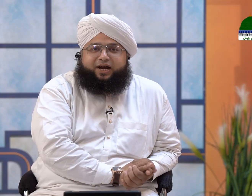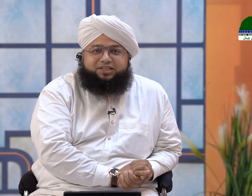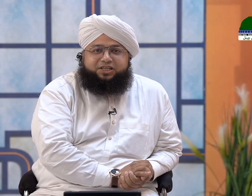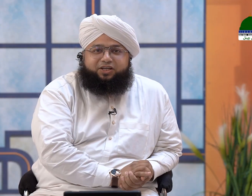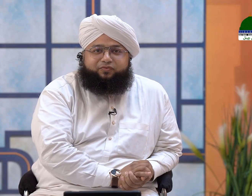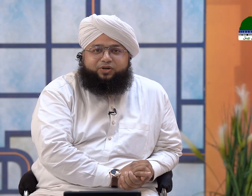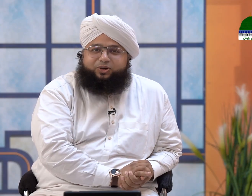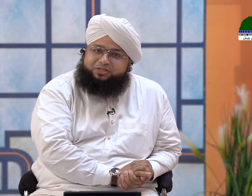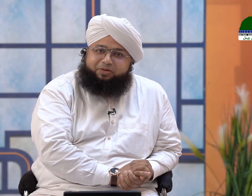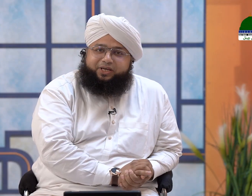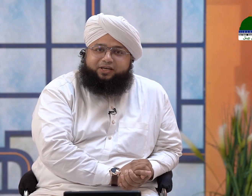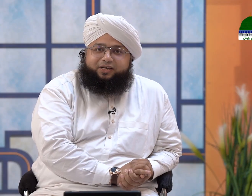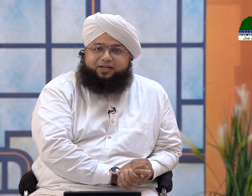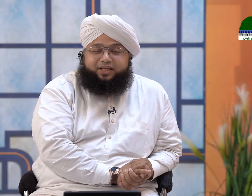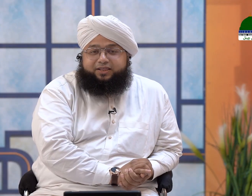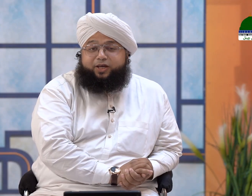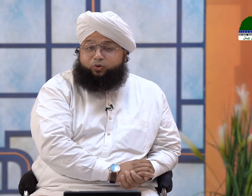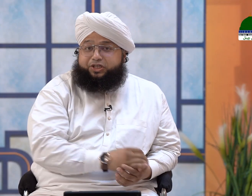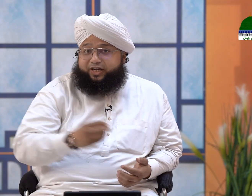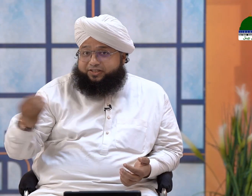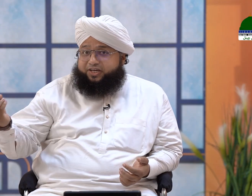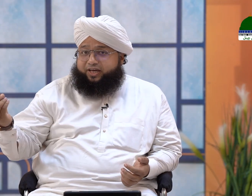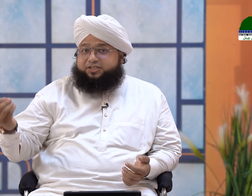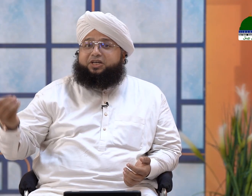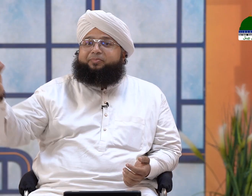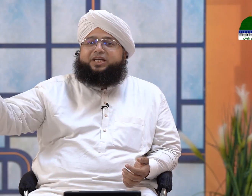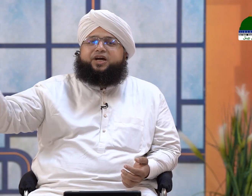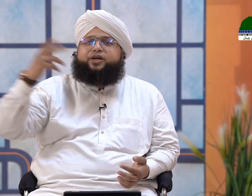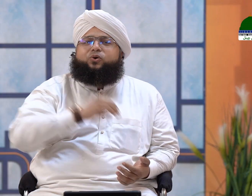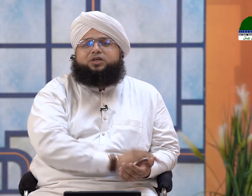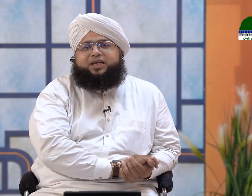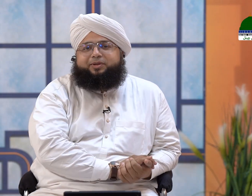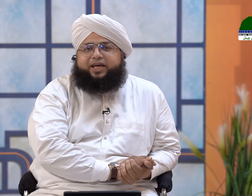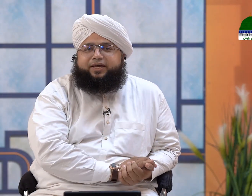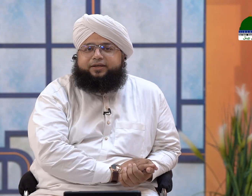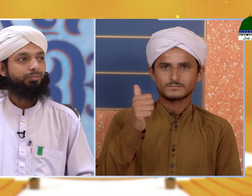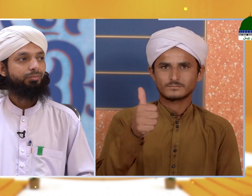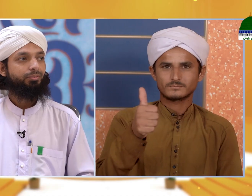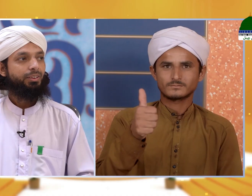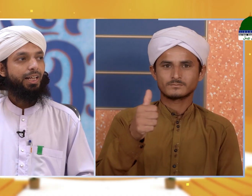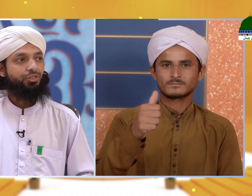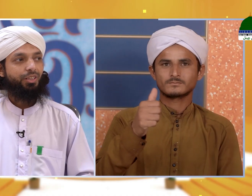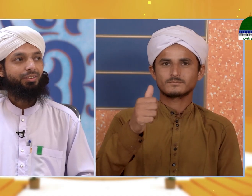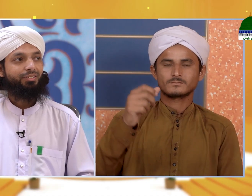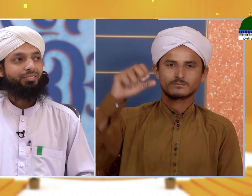حاضرین کی طرف، ان سے بھی دیکھتے ہیں کہ انہوں نے اشارے سیکھے ہیں۔ جی ہمیں یہ اشارے کون کر کے بتائیں گے؟ اچھے،